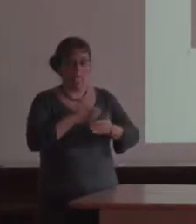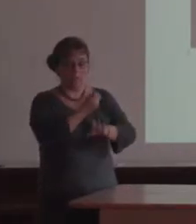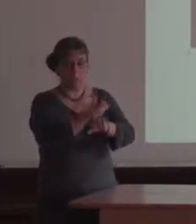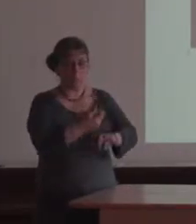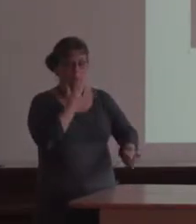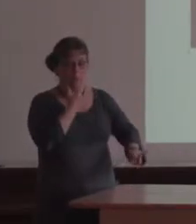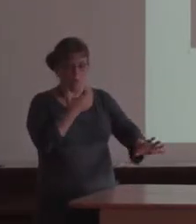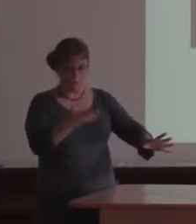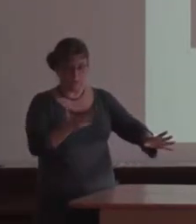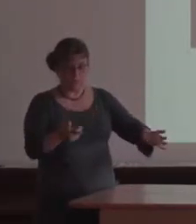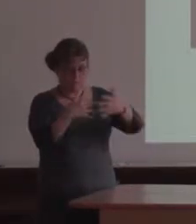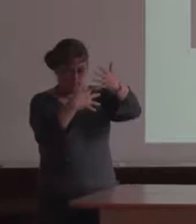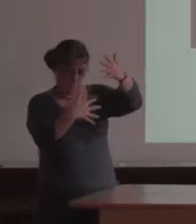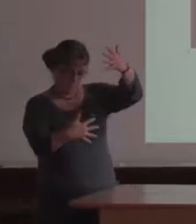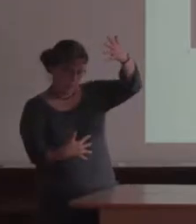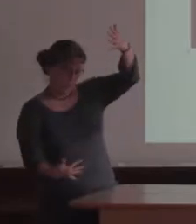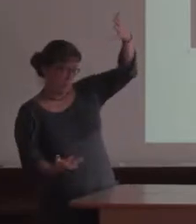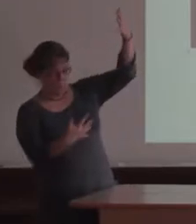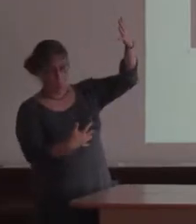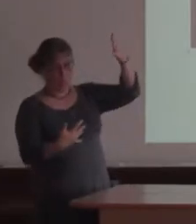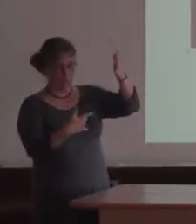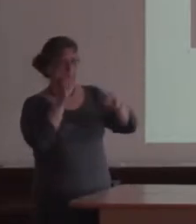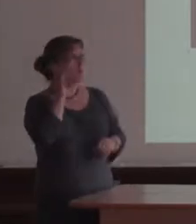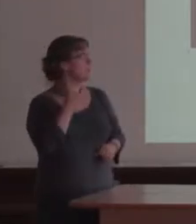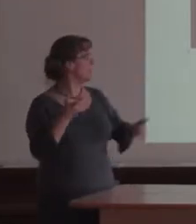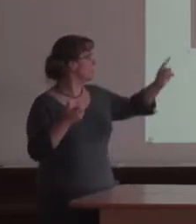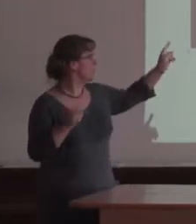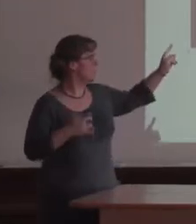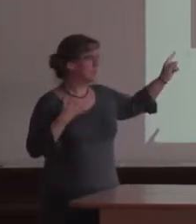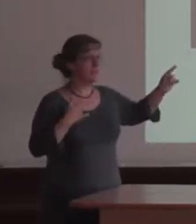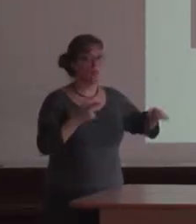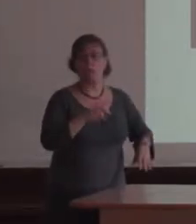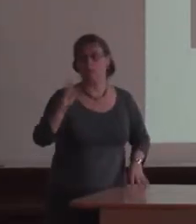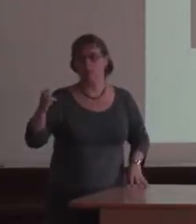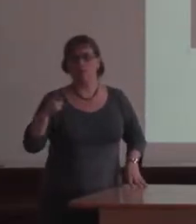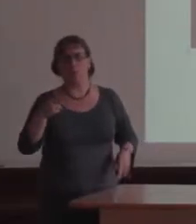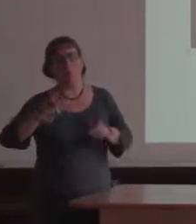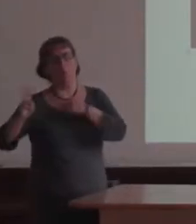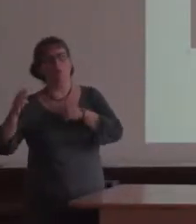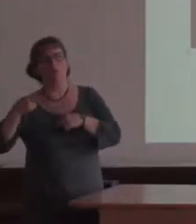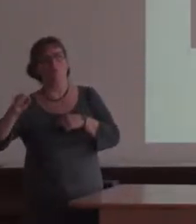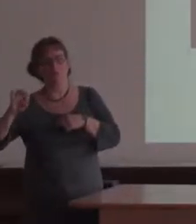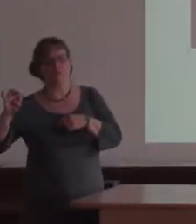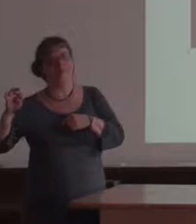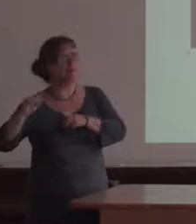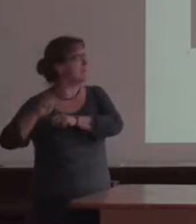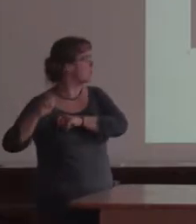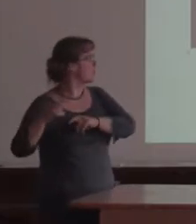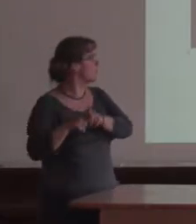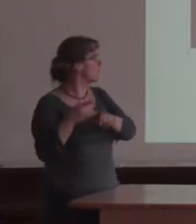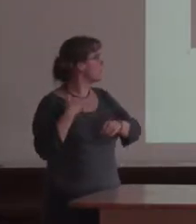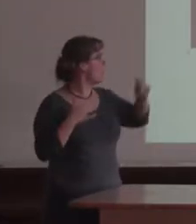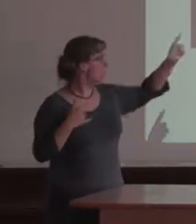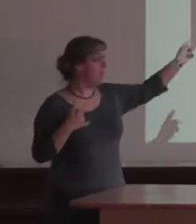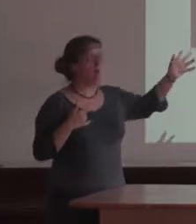très, très lisibles. Donc l'option -x, qui existe aussi dans nos tests, permet de lui dire « arrête-toi à la première erreur », parce